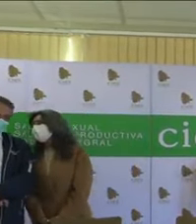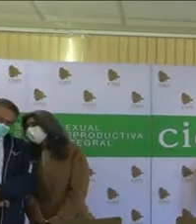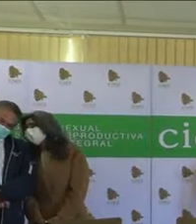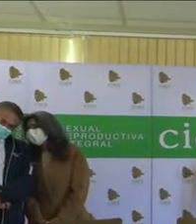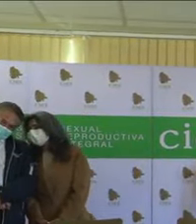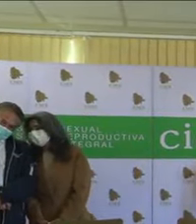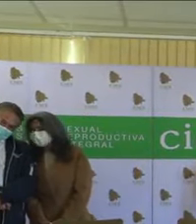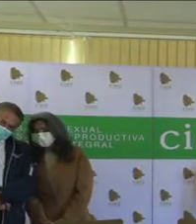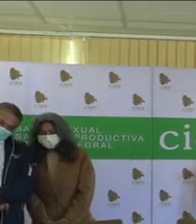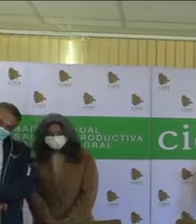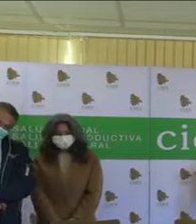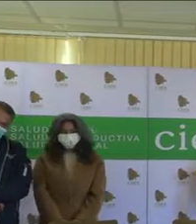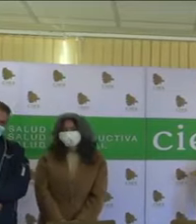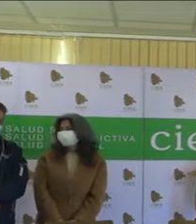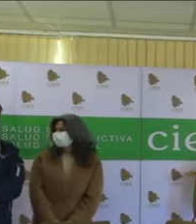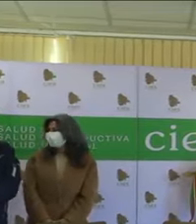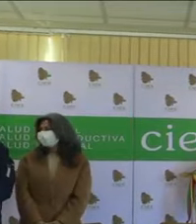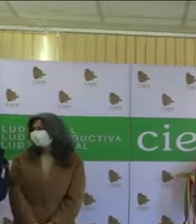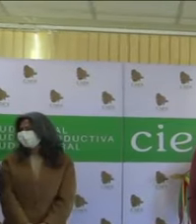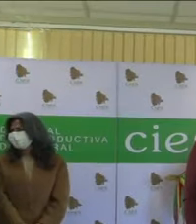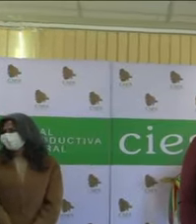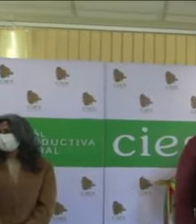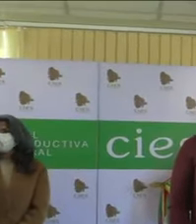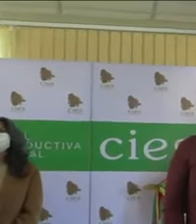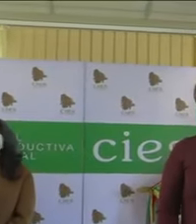Te voy a robar tu celular.